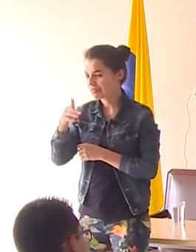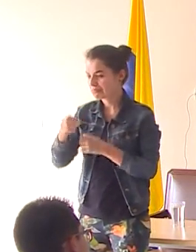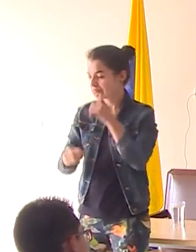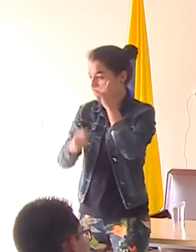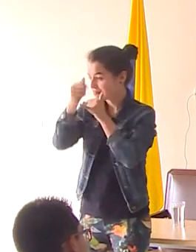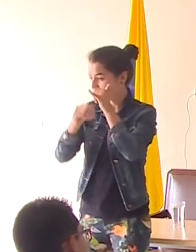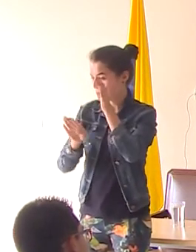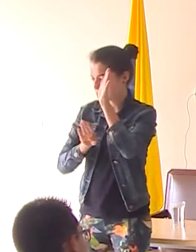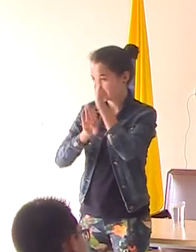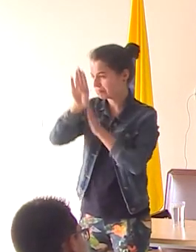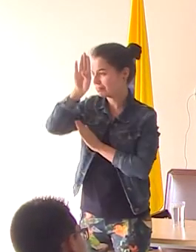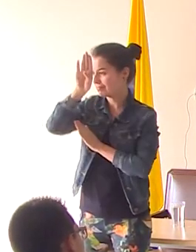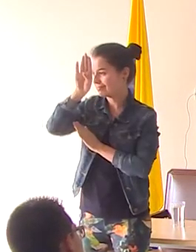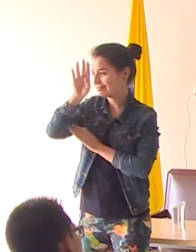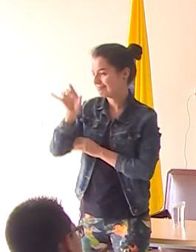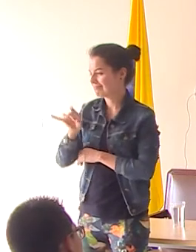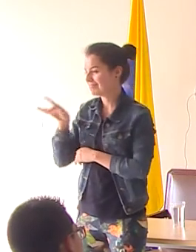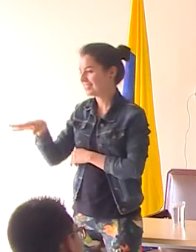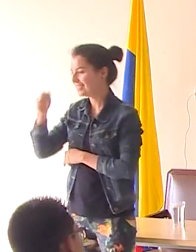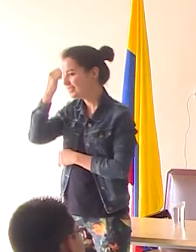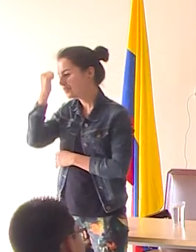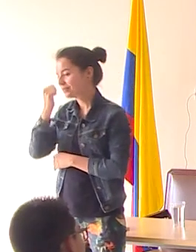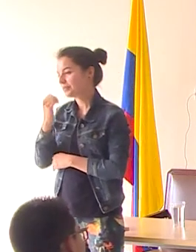que va desde